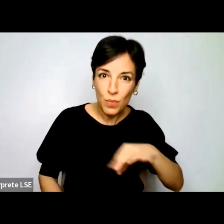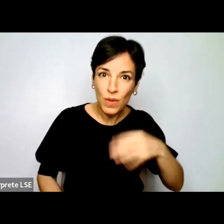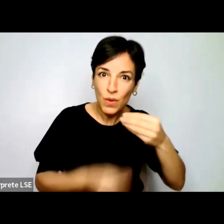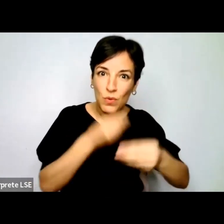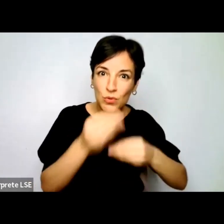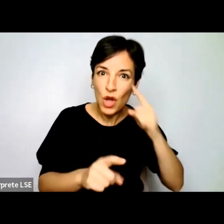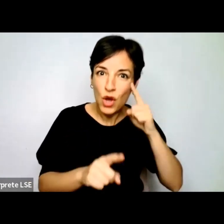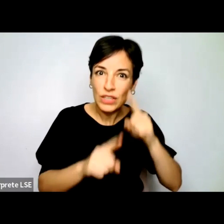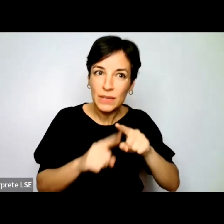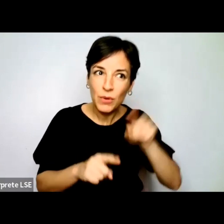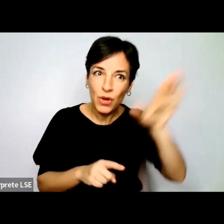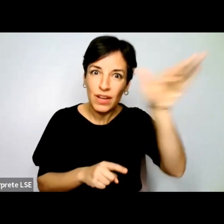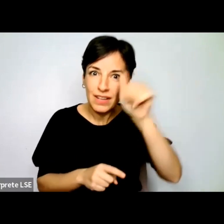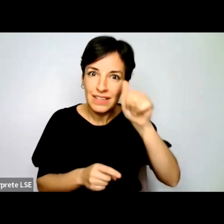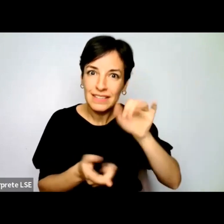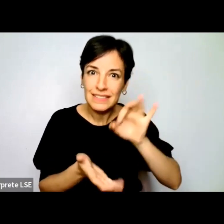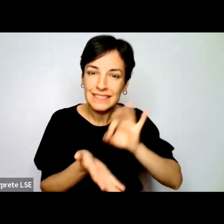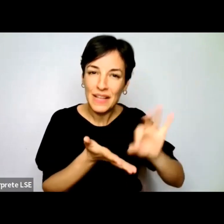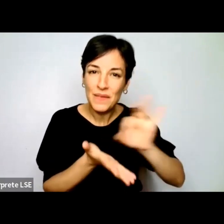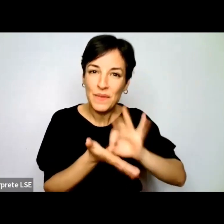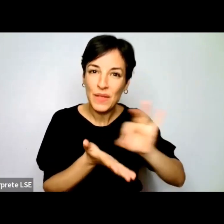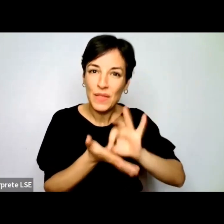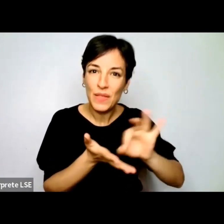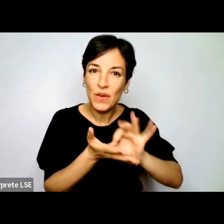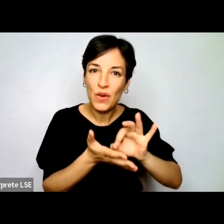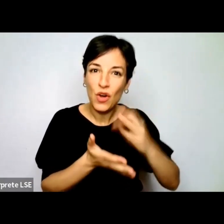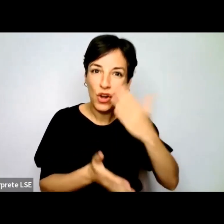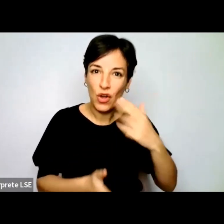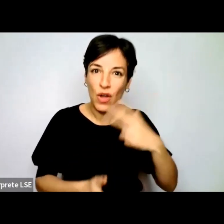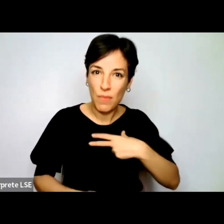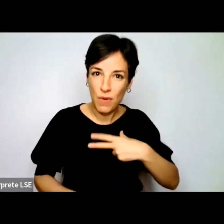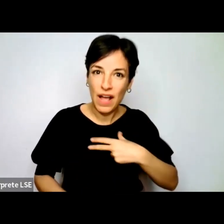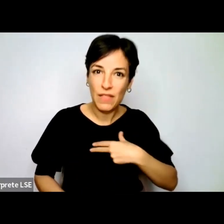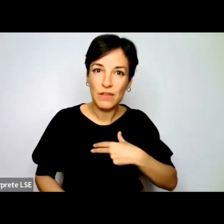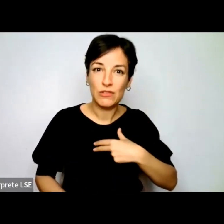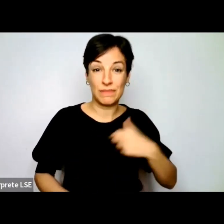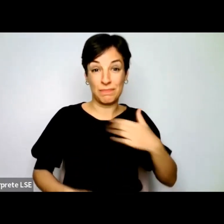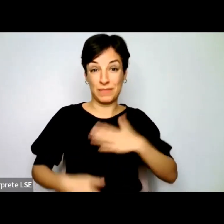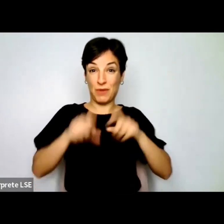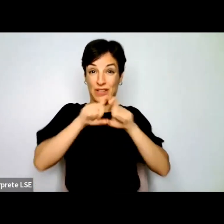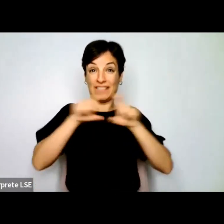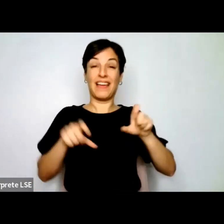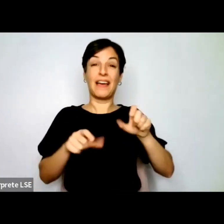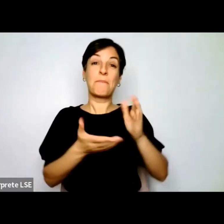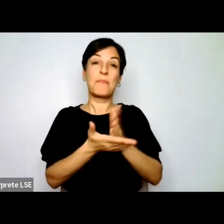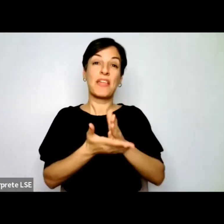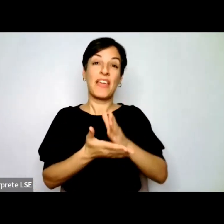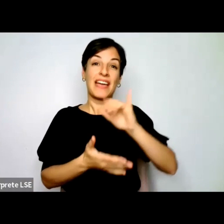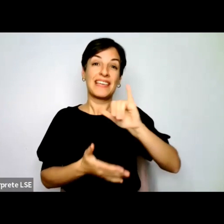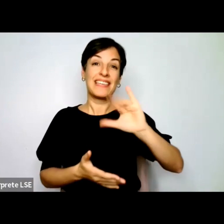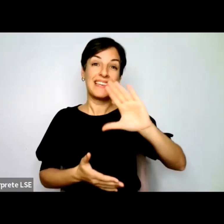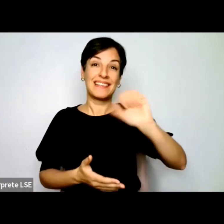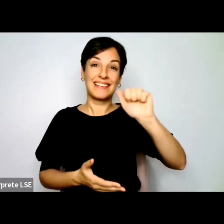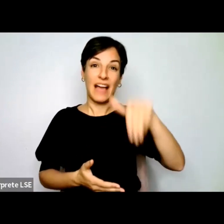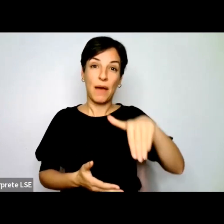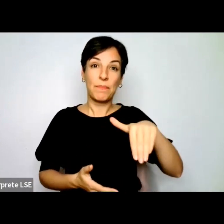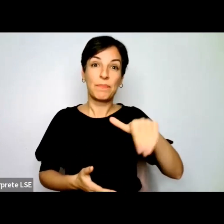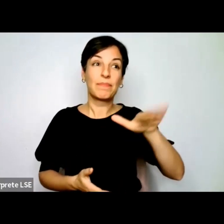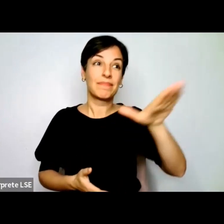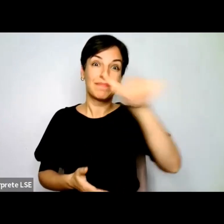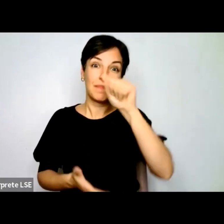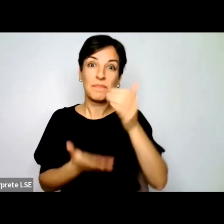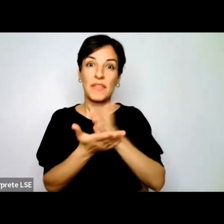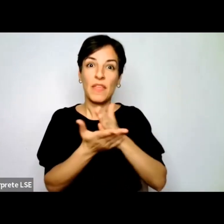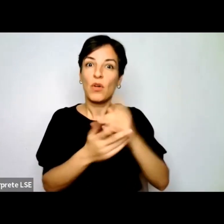pedir los servicios al Colegio de Abogados, a Mediaicam, de un mediador que pueda ayudarnos